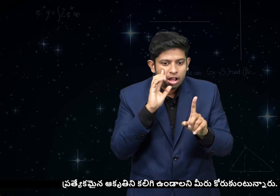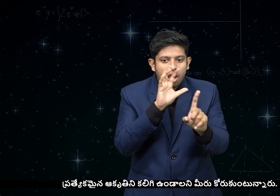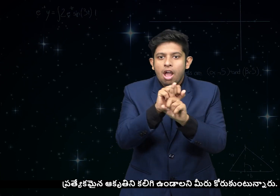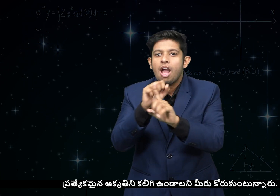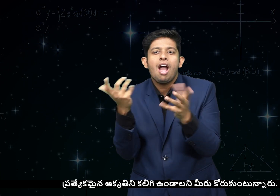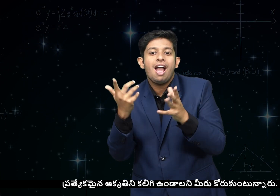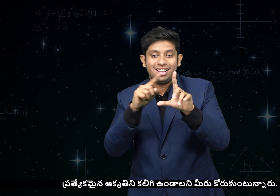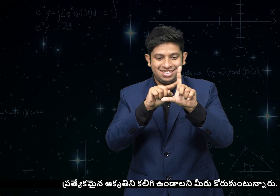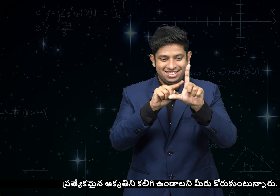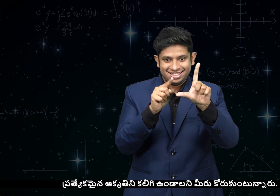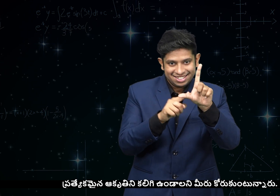కోరుకుంటున్నారు.